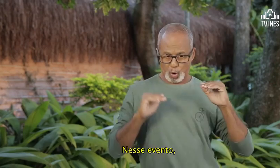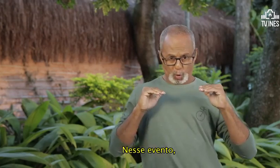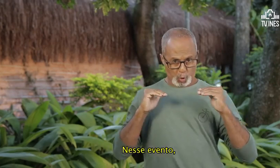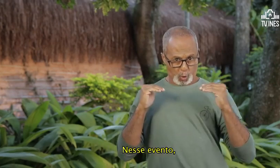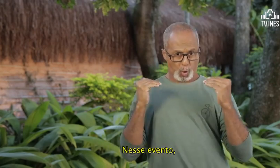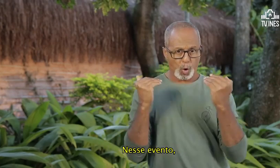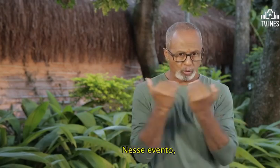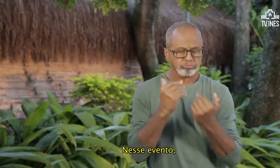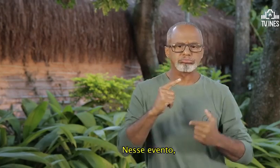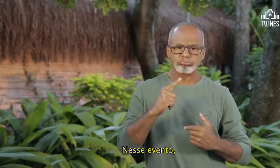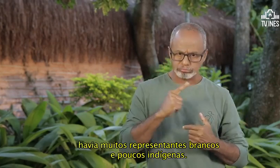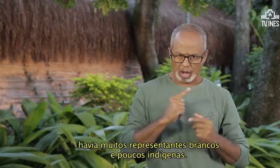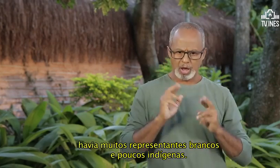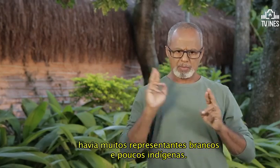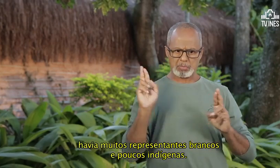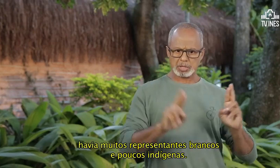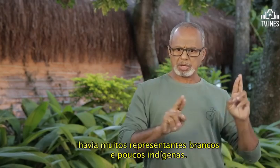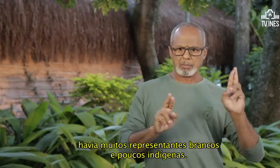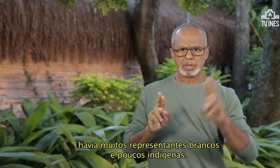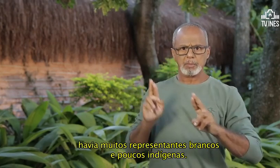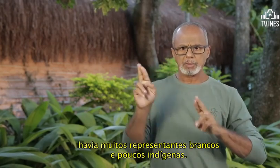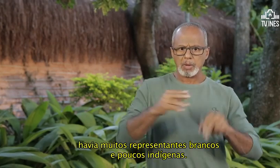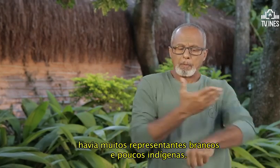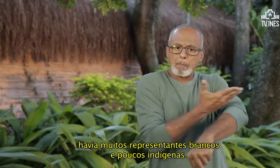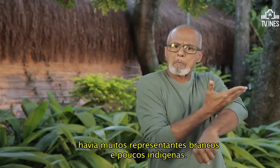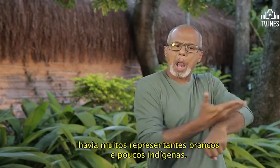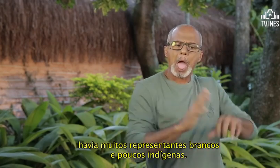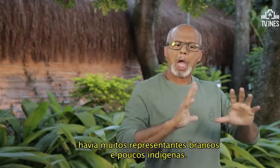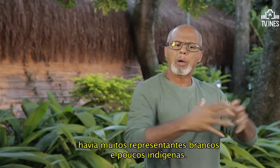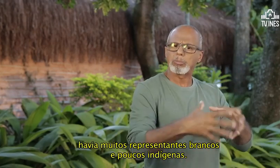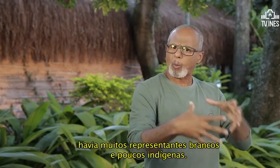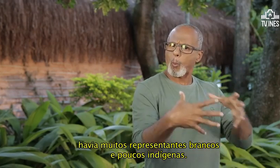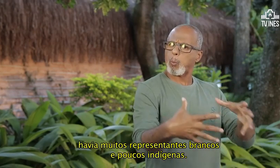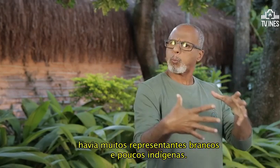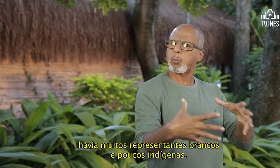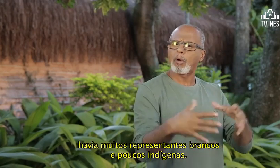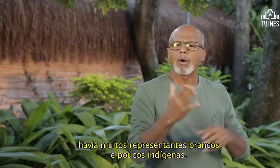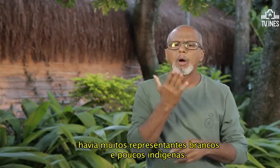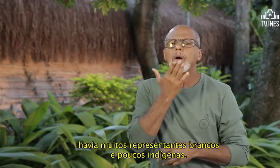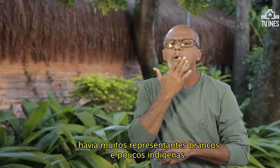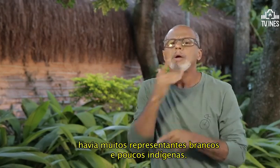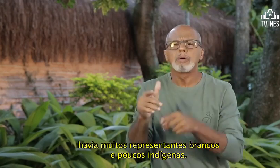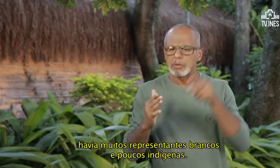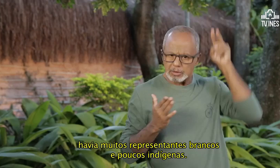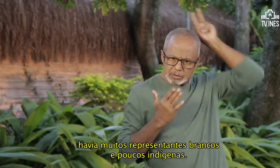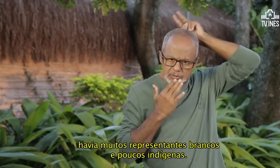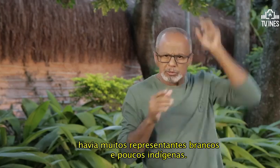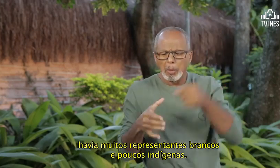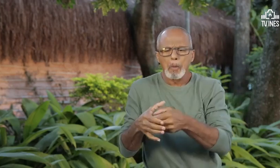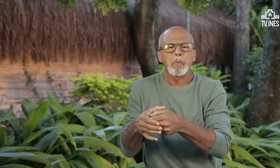Nesse evento, havia muitos representantes brancos e poucos indígenas.